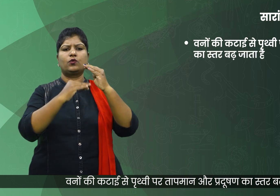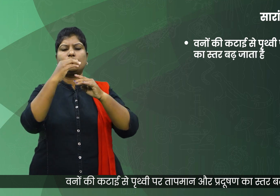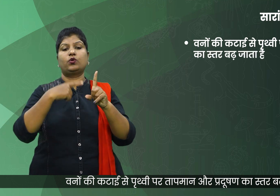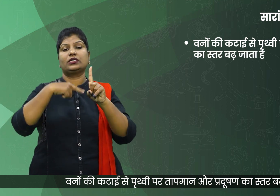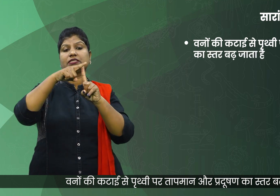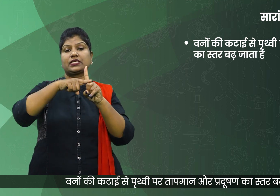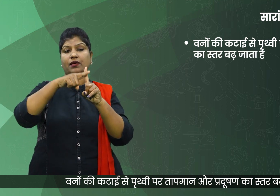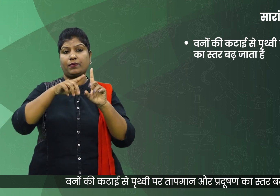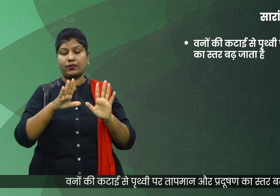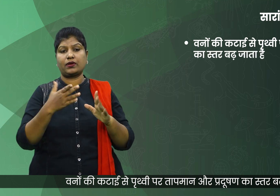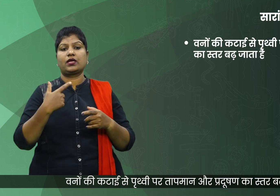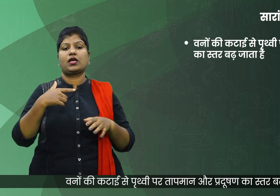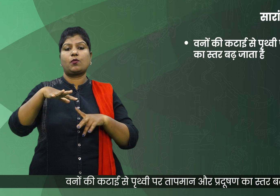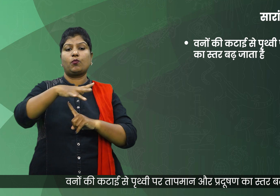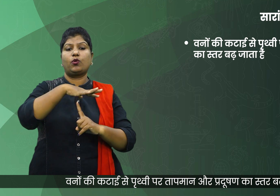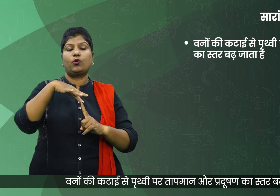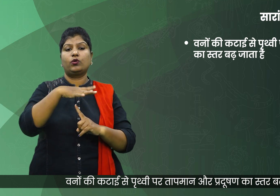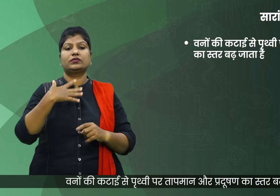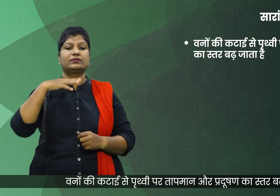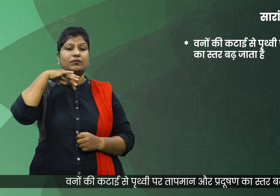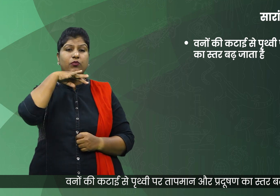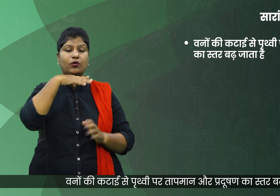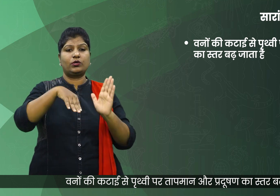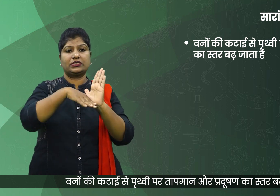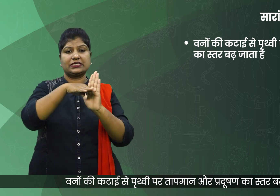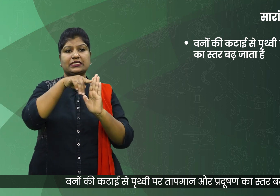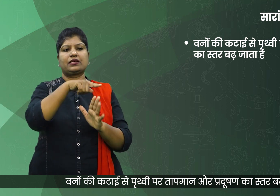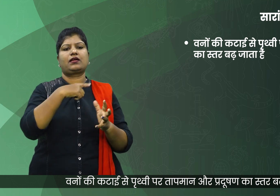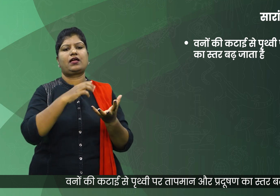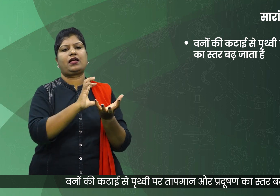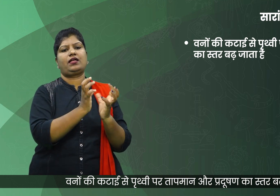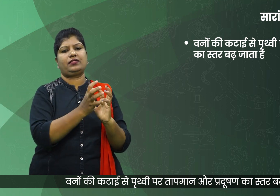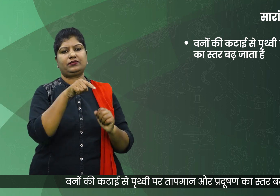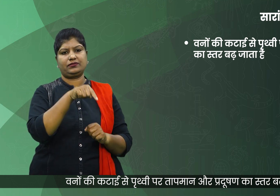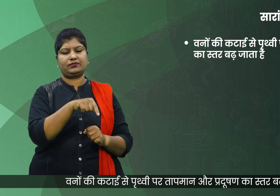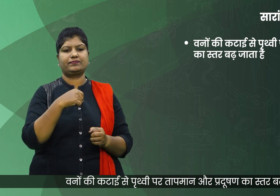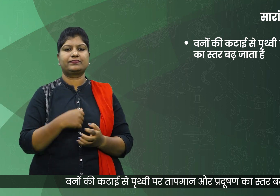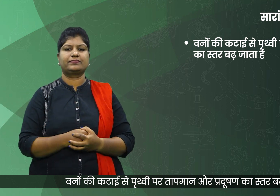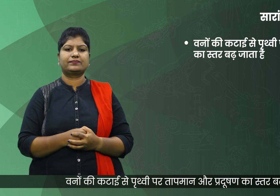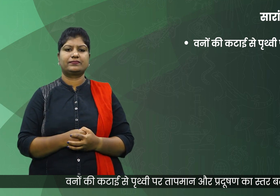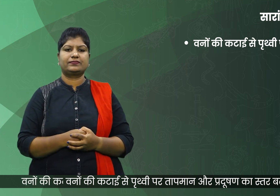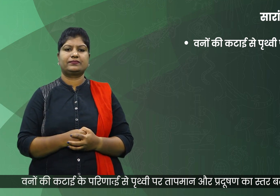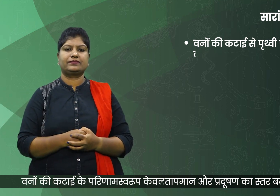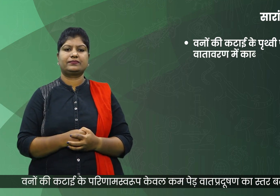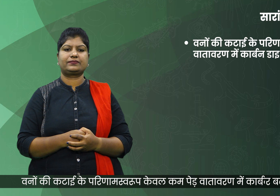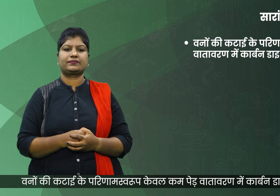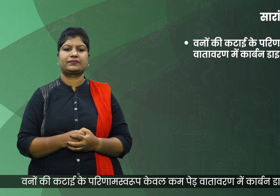है। वनों की कटाई